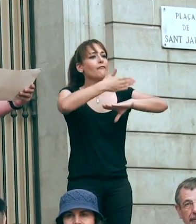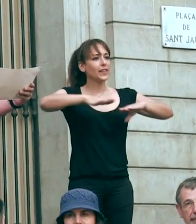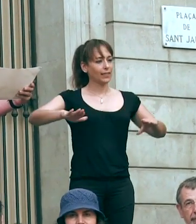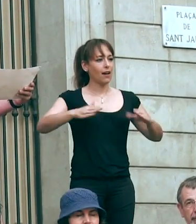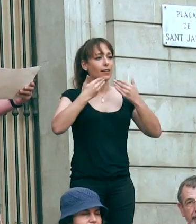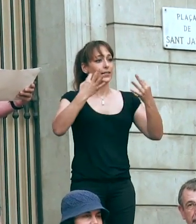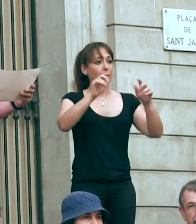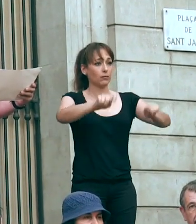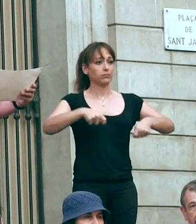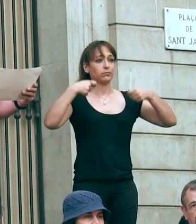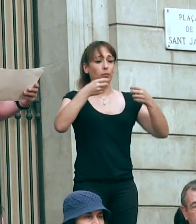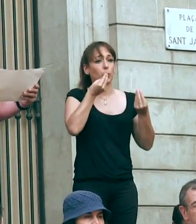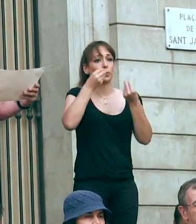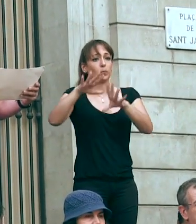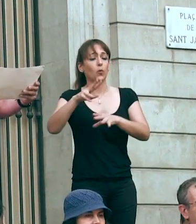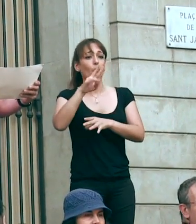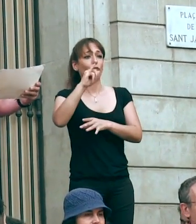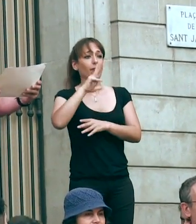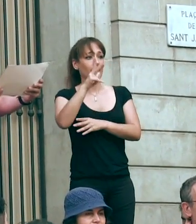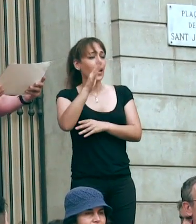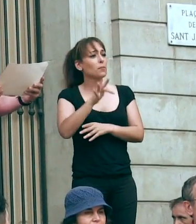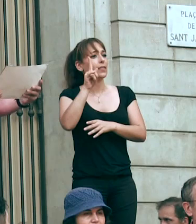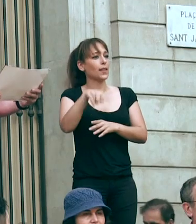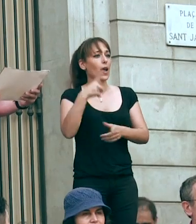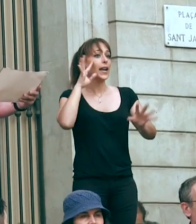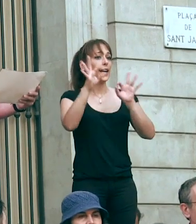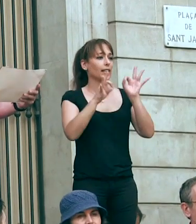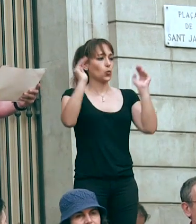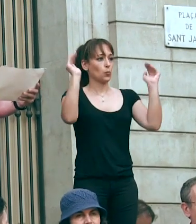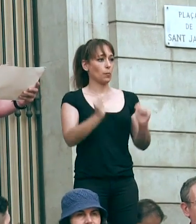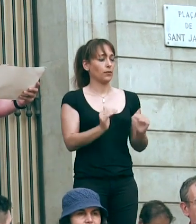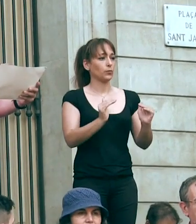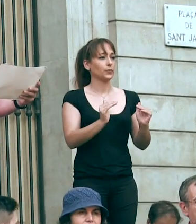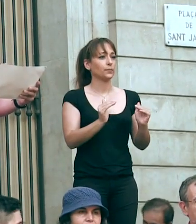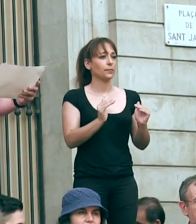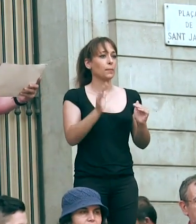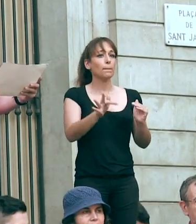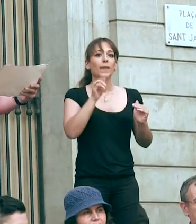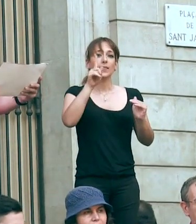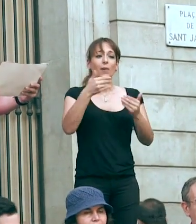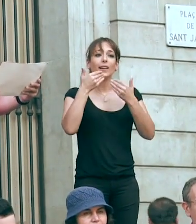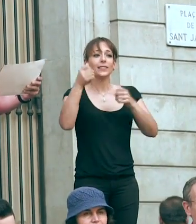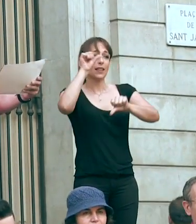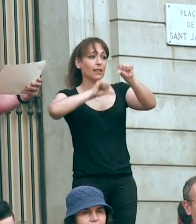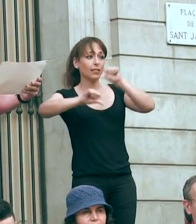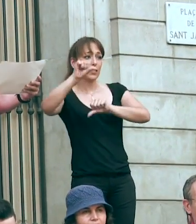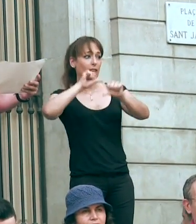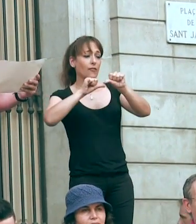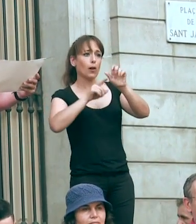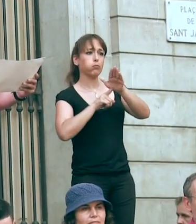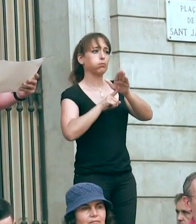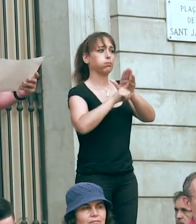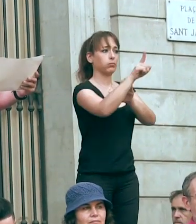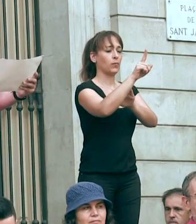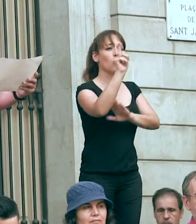del preservatiu i amb la reducció de riscos. A més, els grans avenços científics han